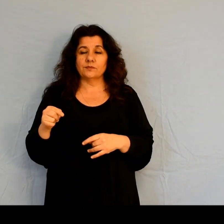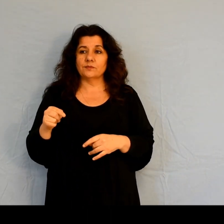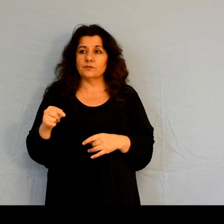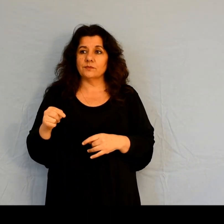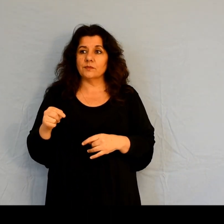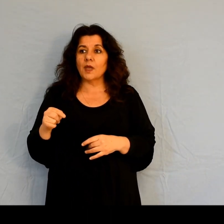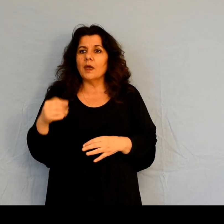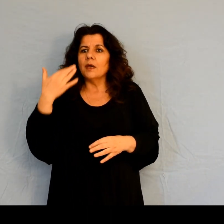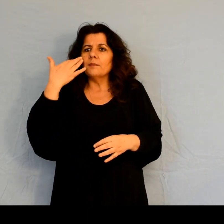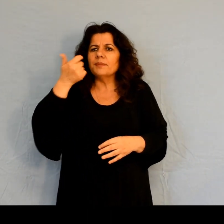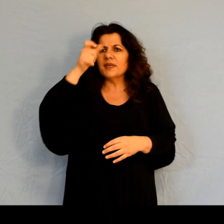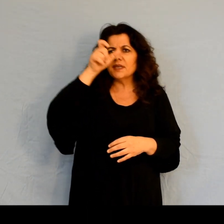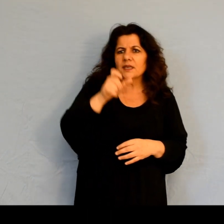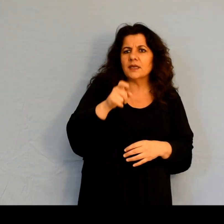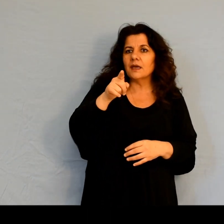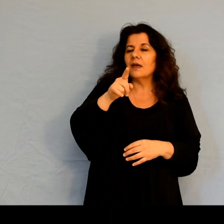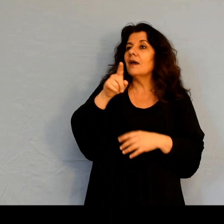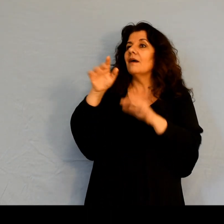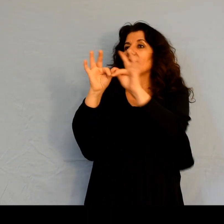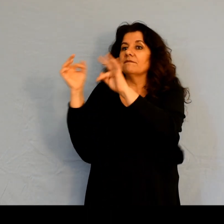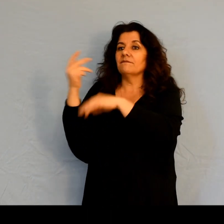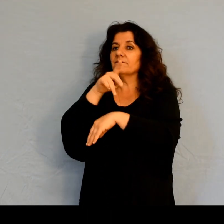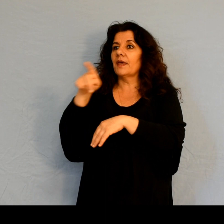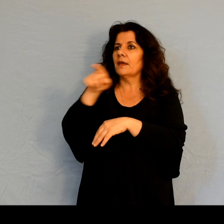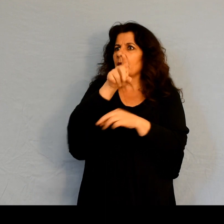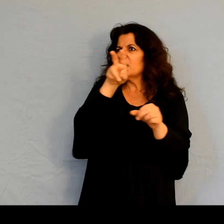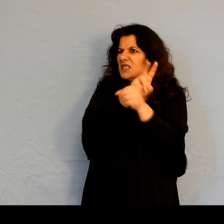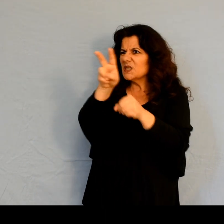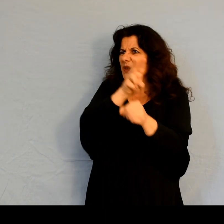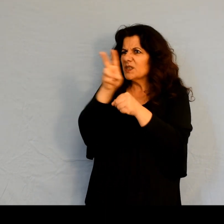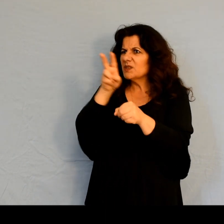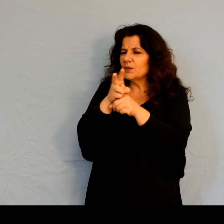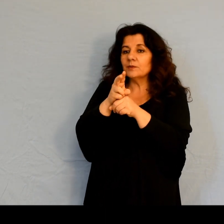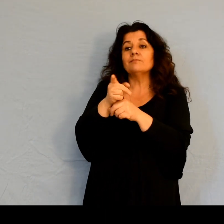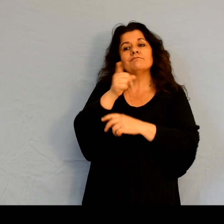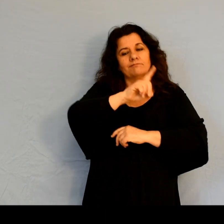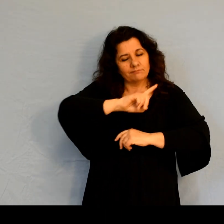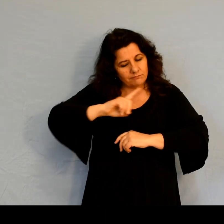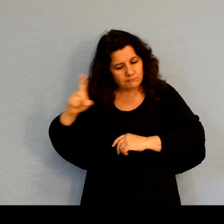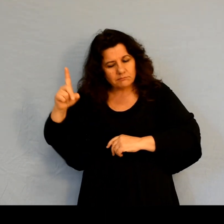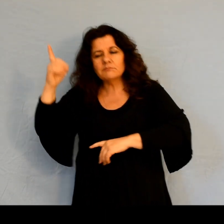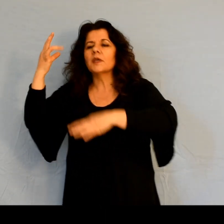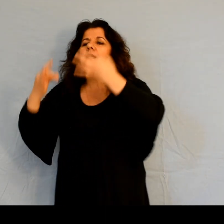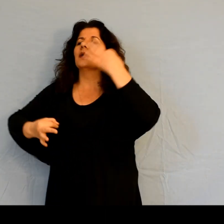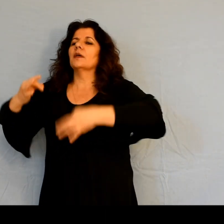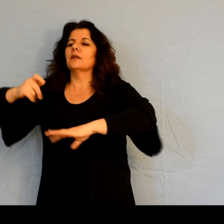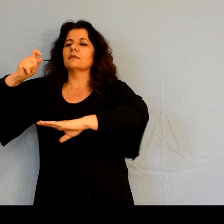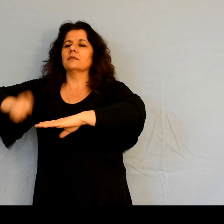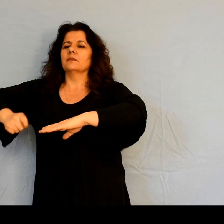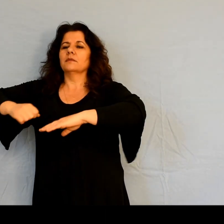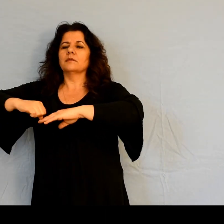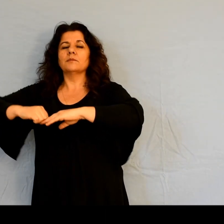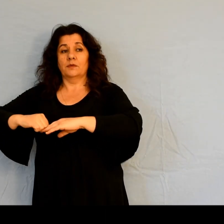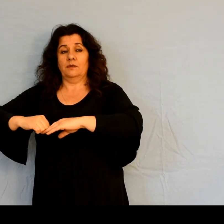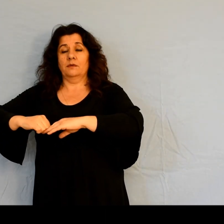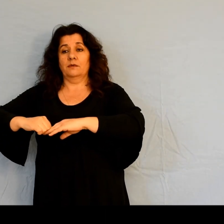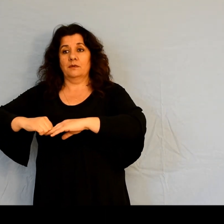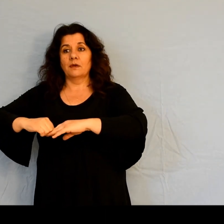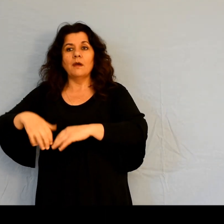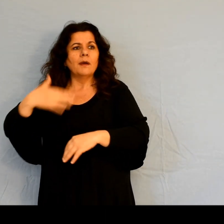Si quelqu'un insulte son frère, il devra passer devant le tribunal. Si quelqu'un le traite de